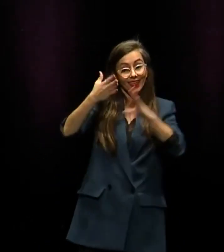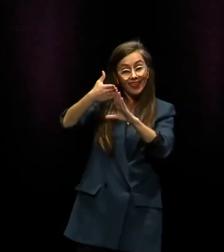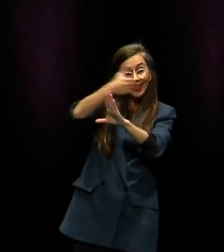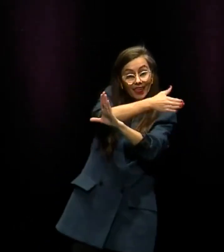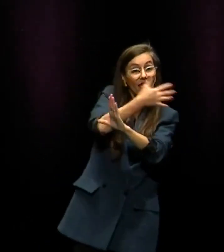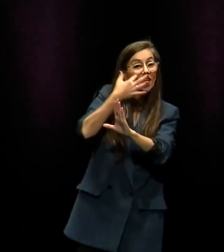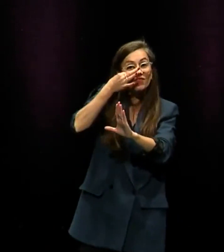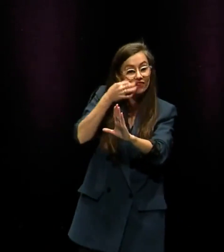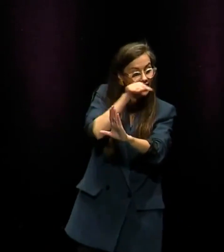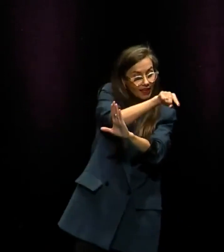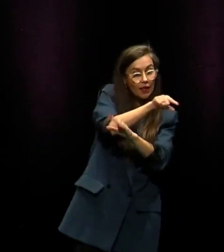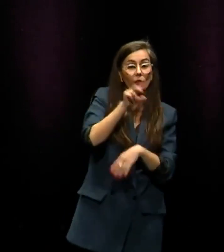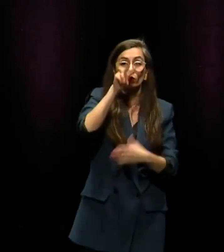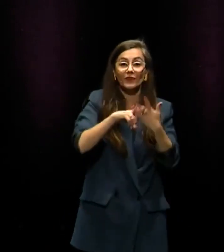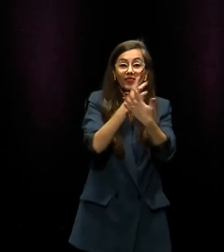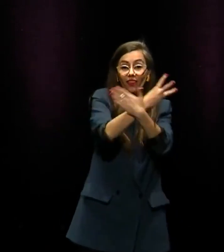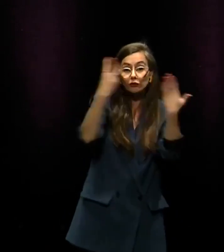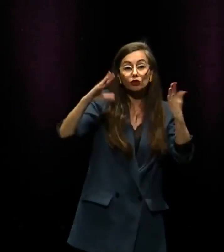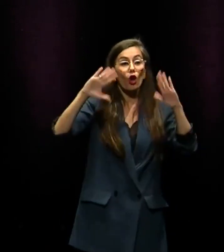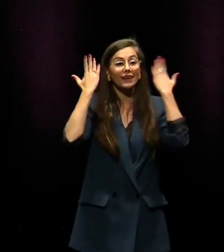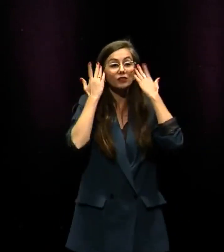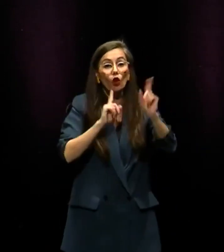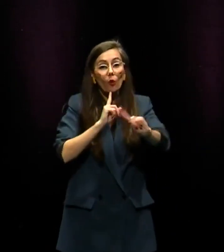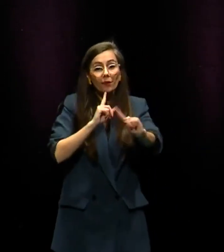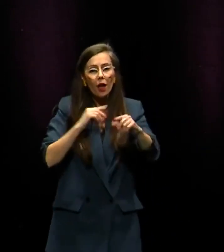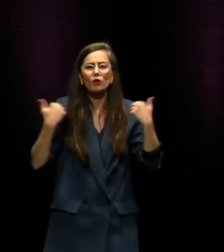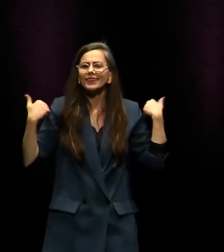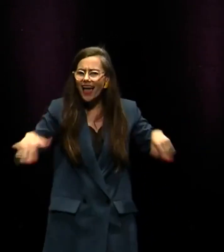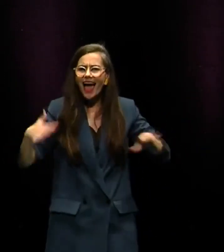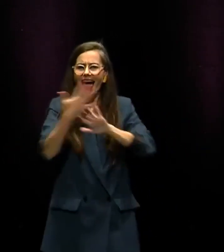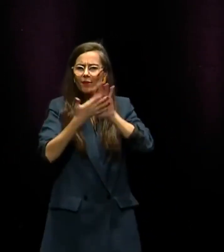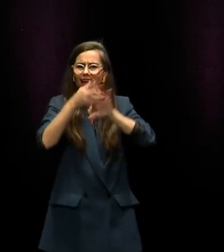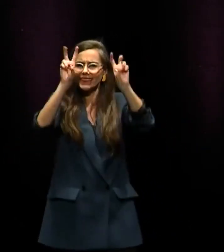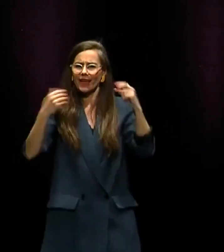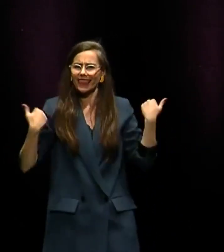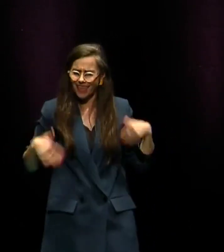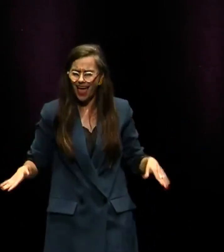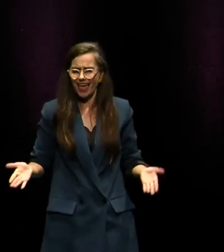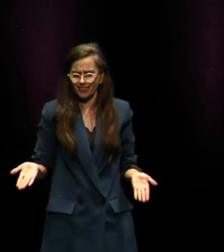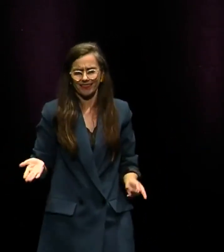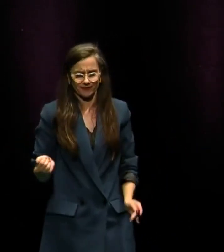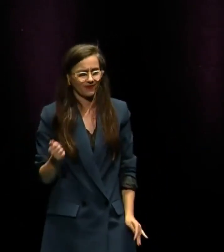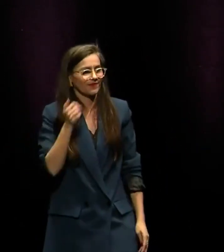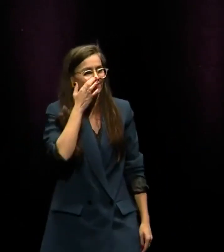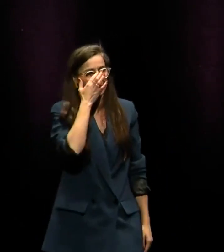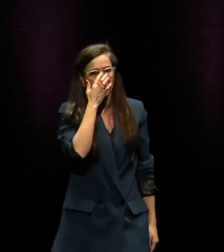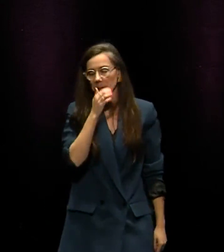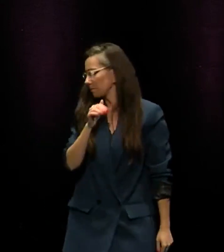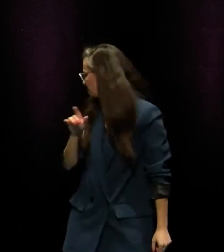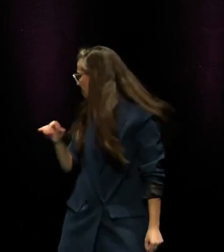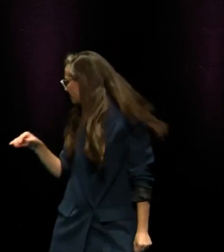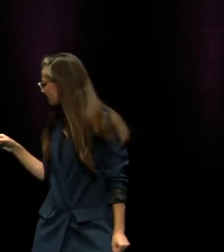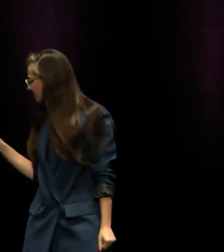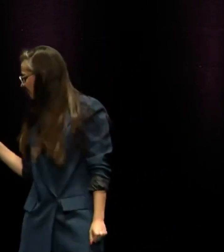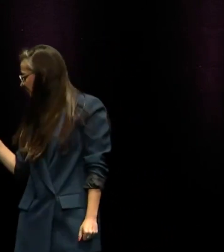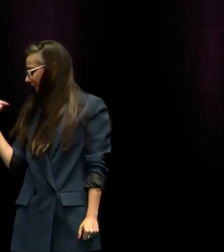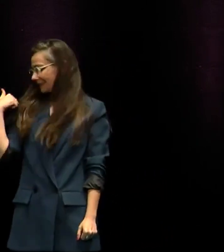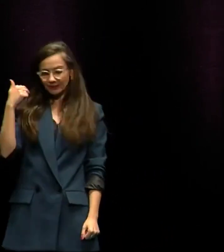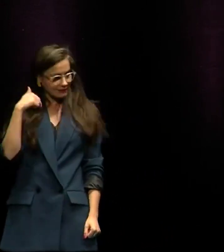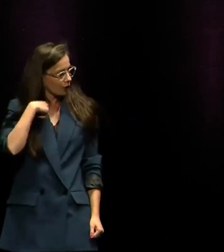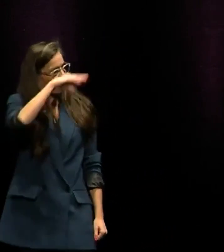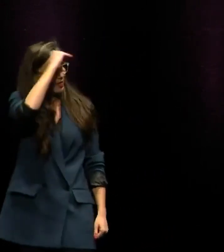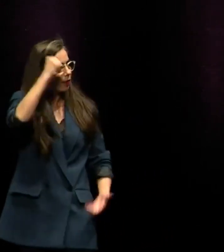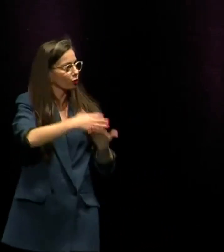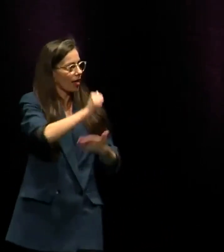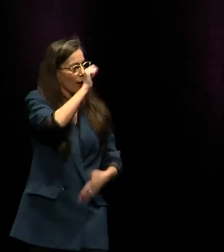parte importante y parte implicada en este trabajo. Por eso, en el 2018, en el congreso que se celebró en